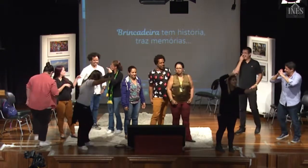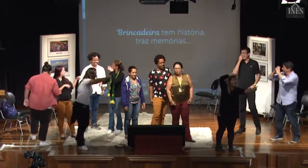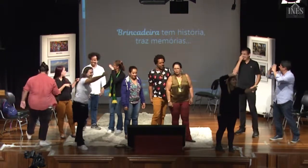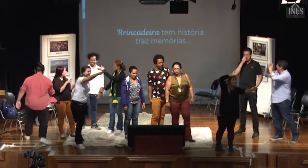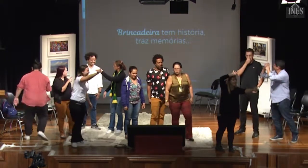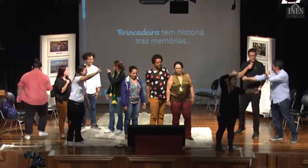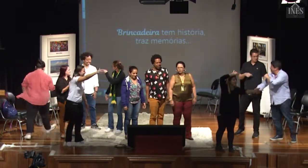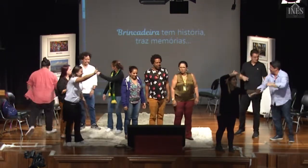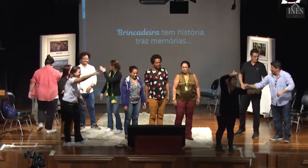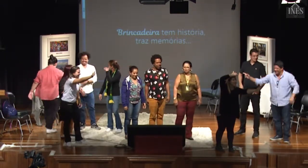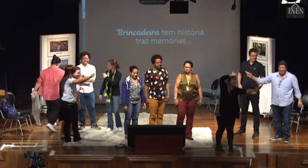Vai vir aqui um aluno mostrar.